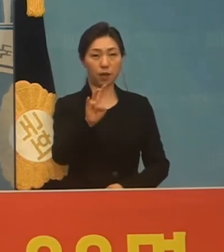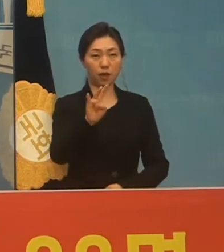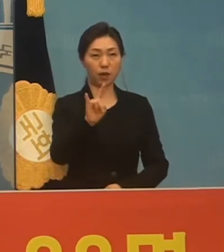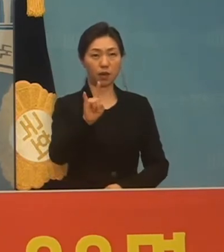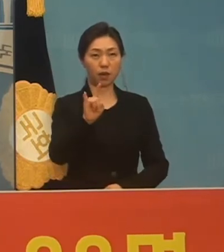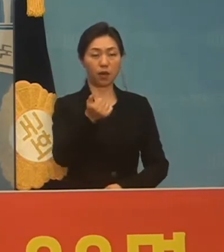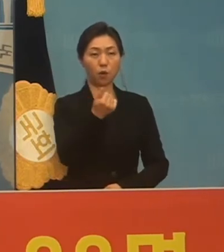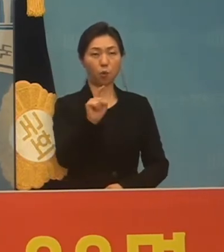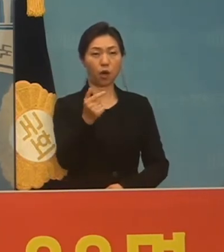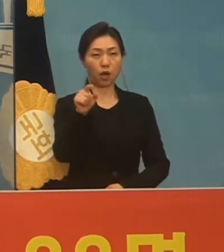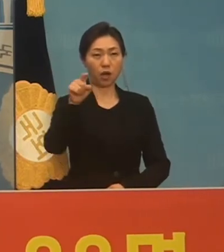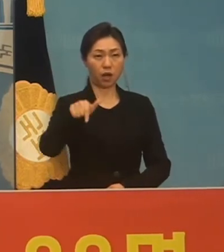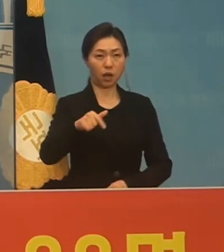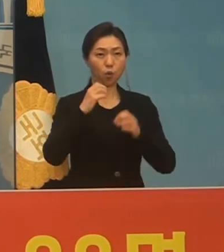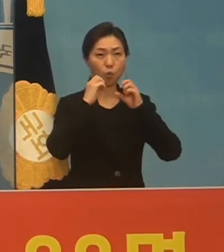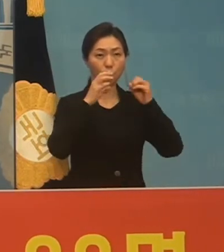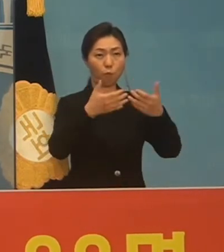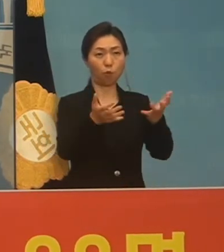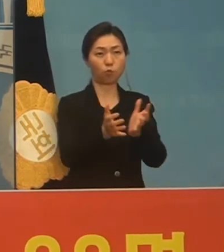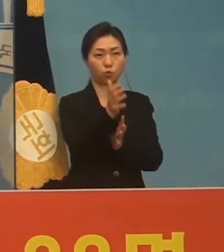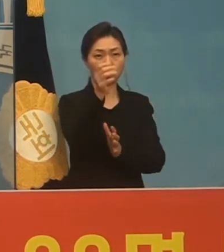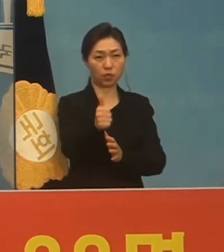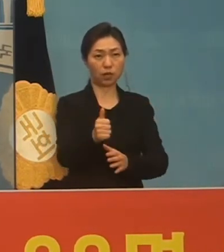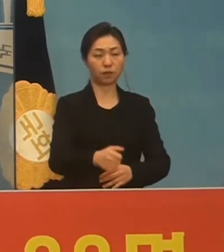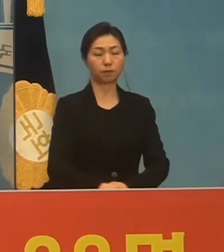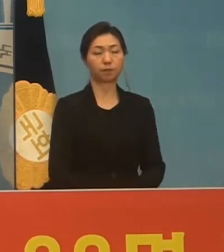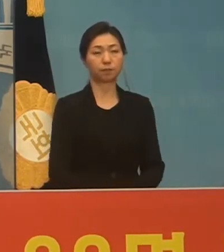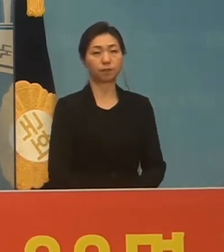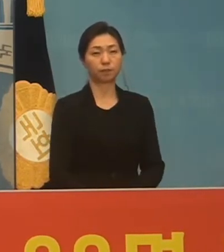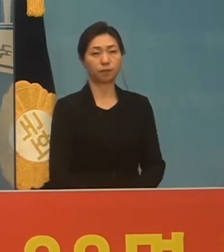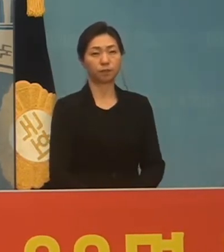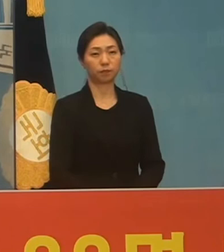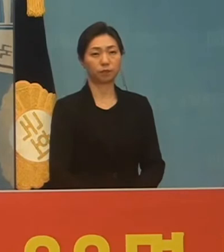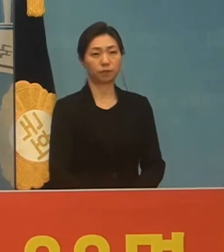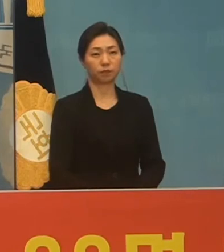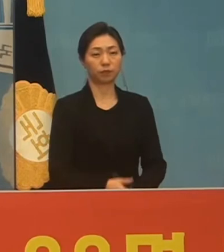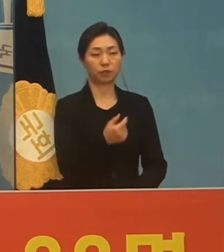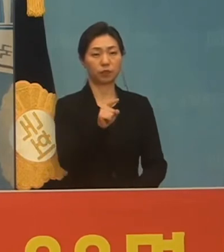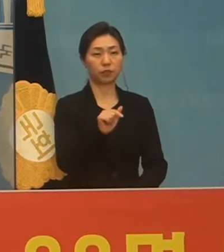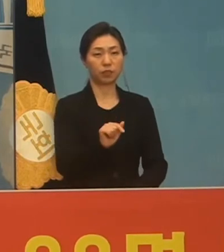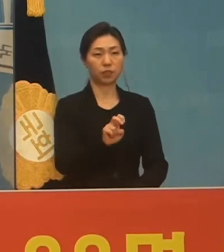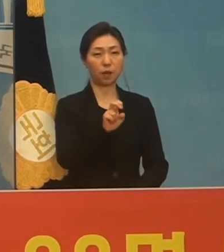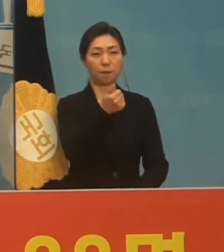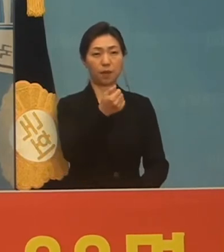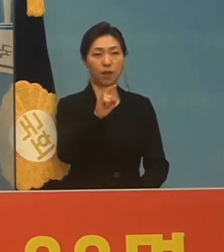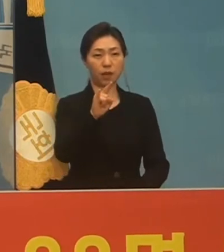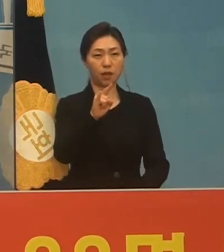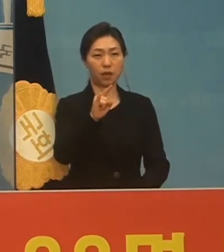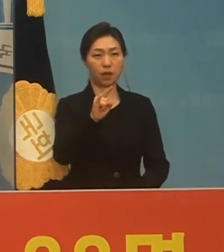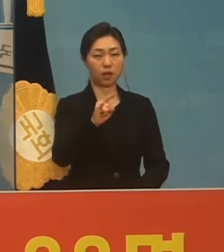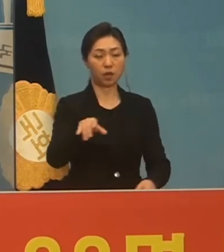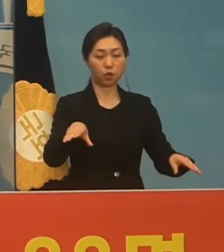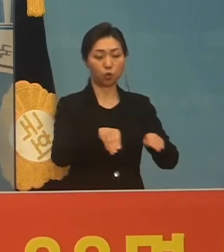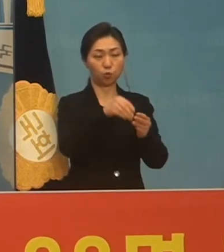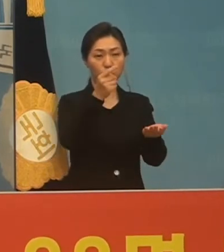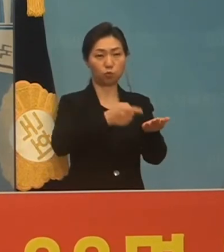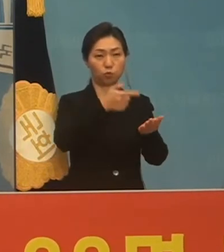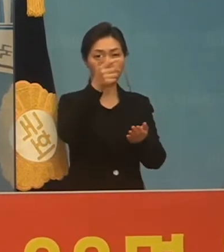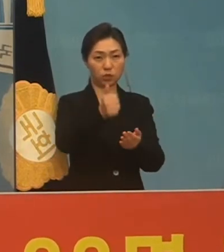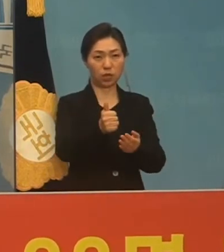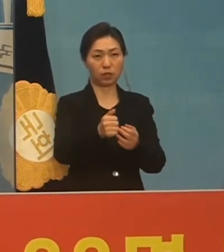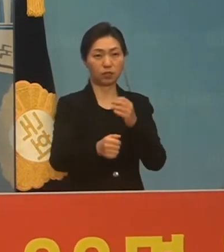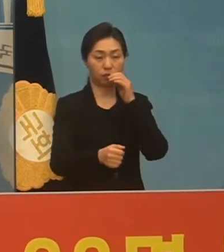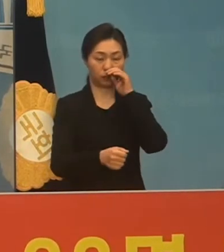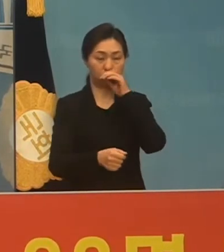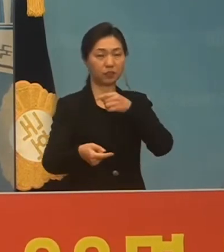홍보부장님이신 이완규 홍보부장님 참석하셨습니다. 그리고 남해화 비정규직 총무부장님이신 김만수 총무부장님